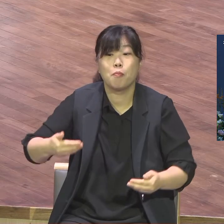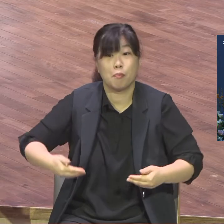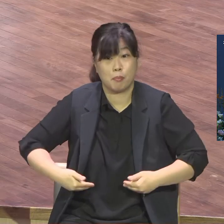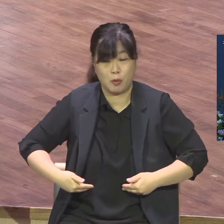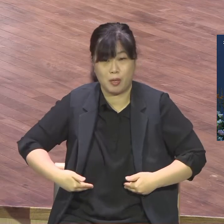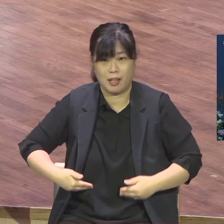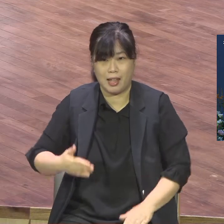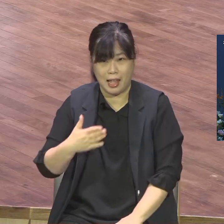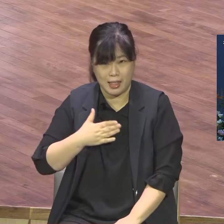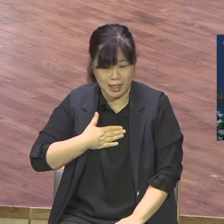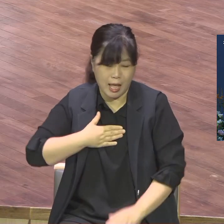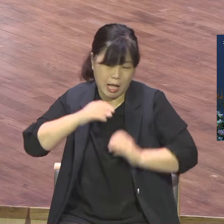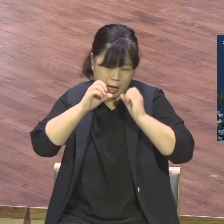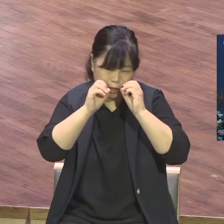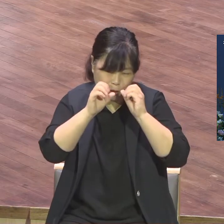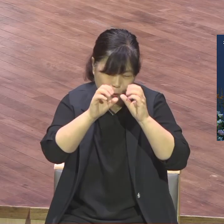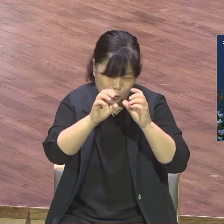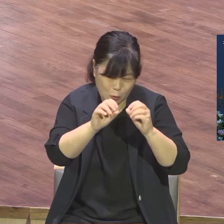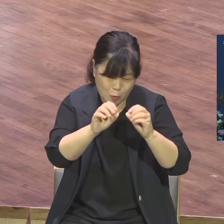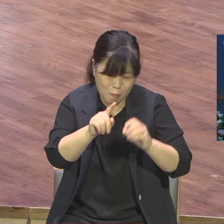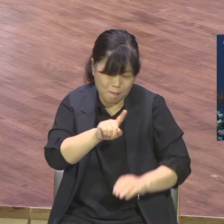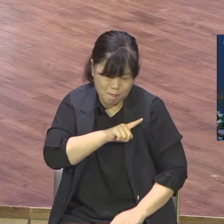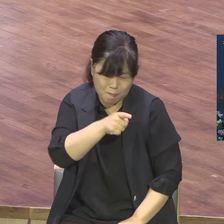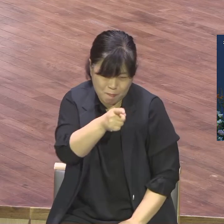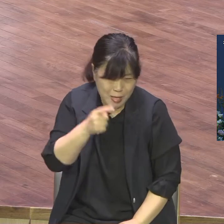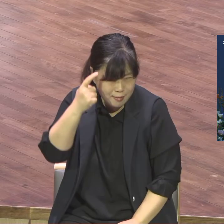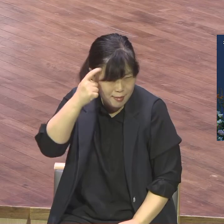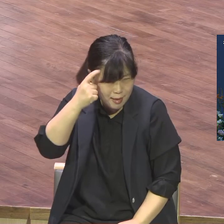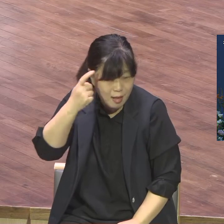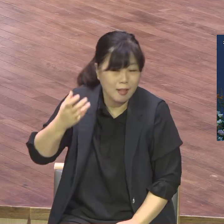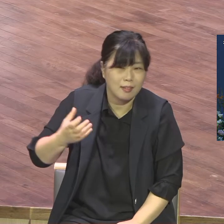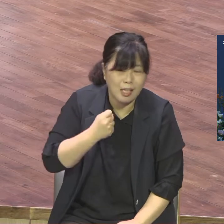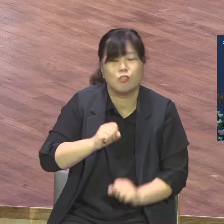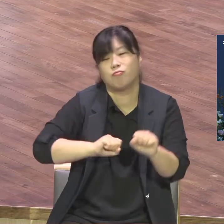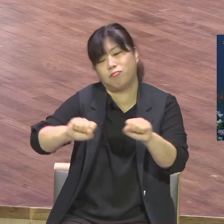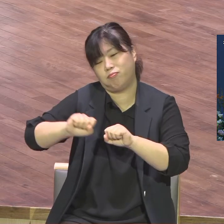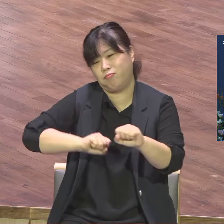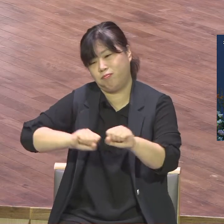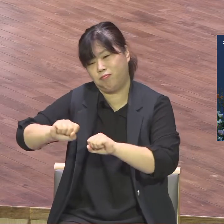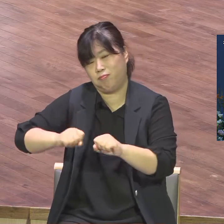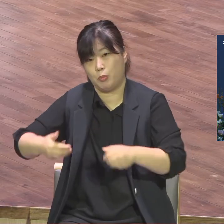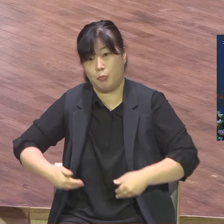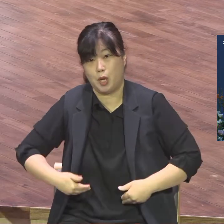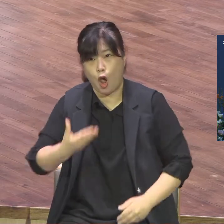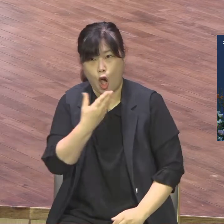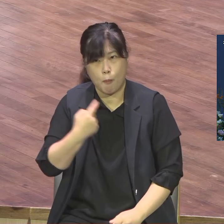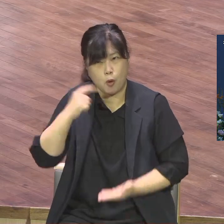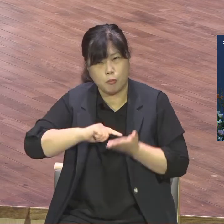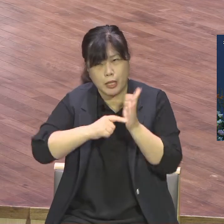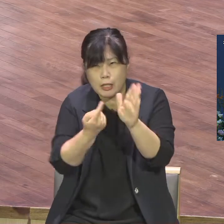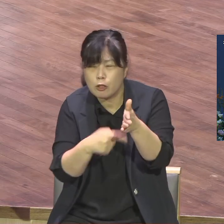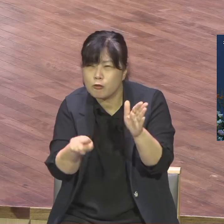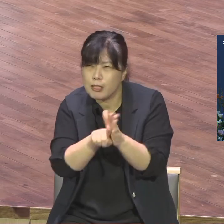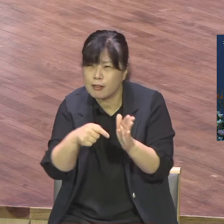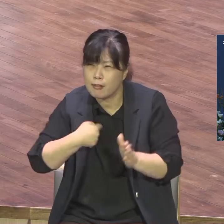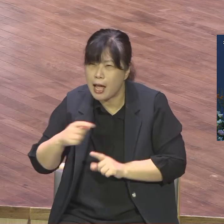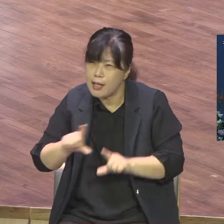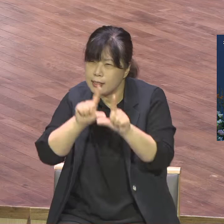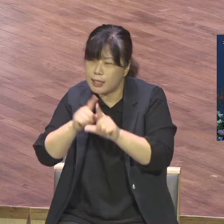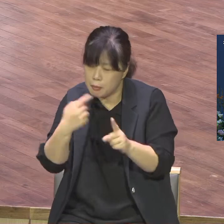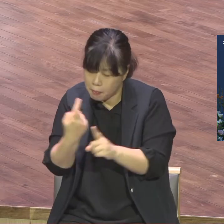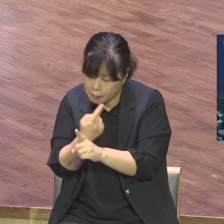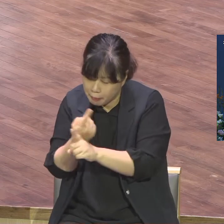증거되는, 복음이 살아나는, 복음이 나타나는, 복음이 우선되는 삶을 내가 살아야